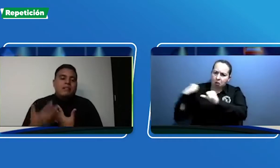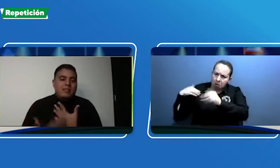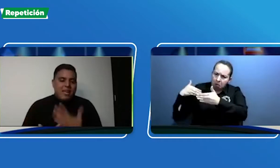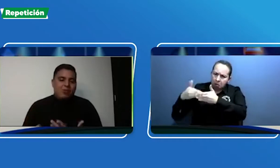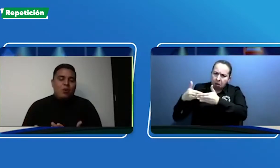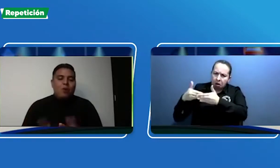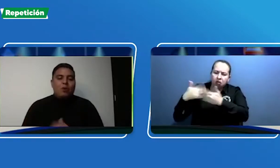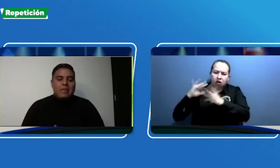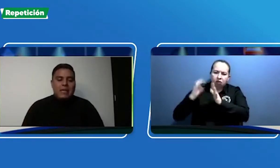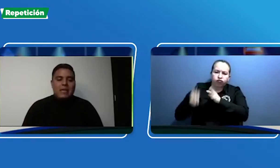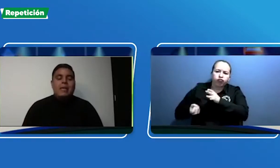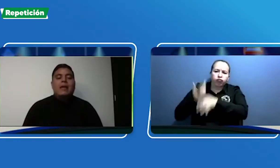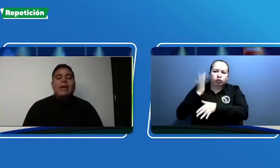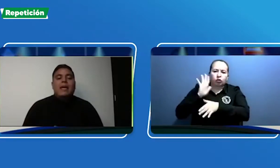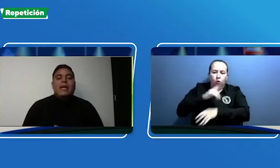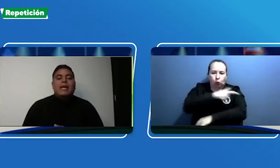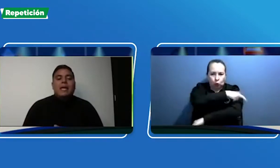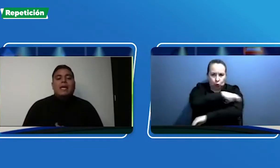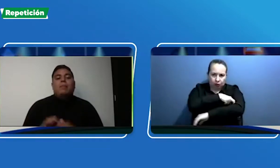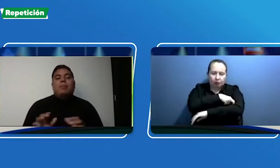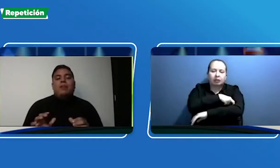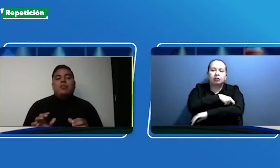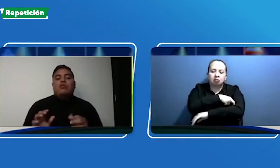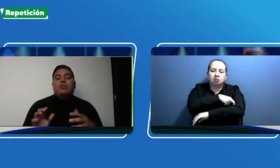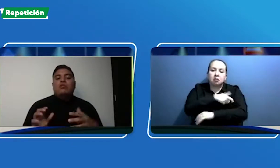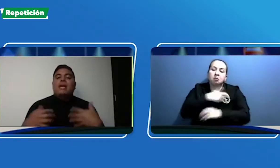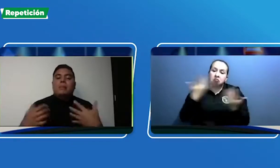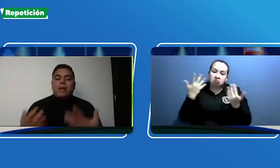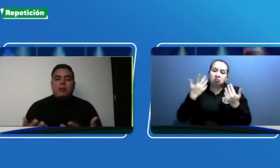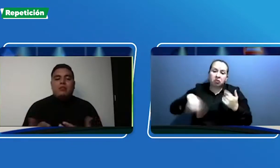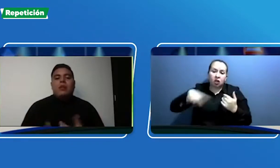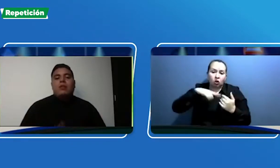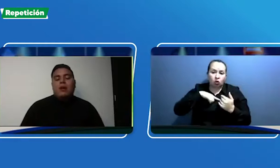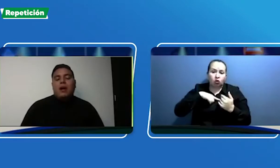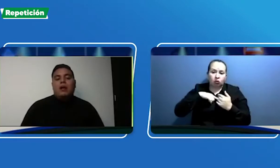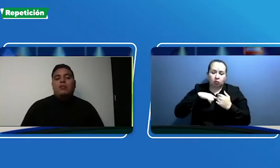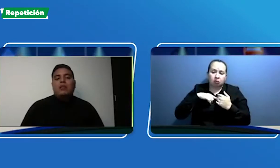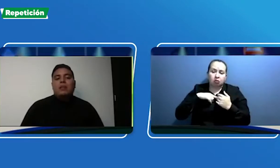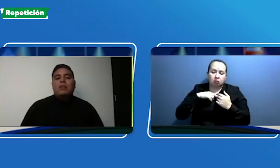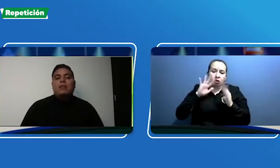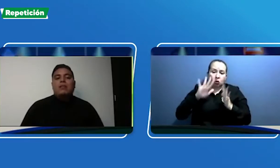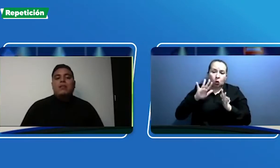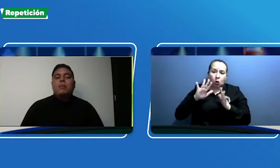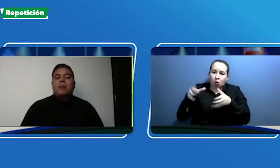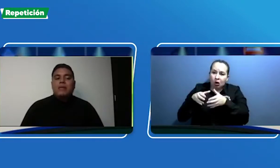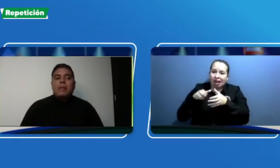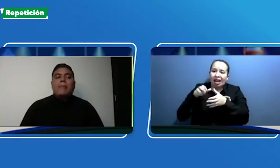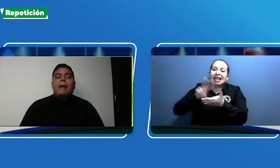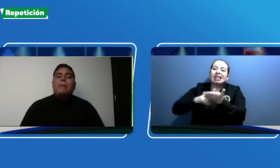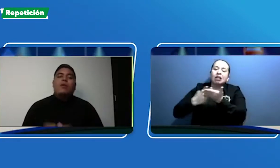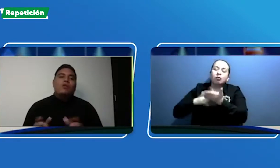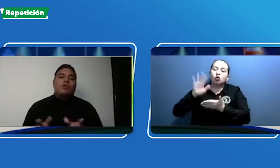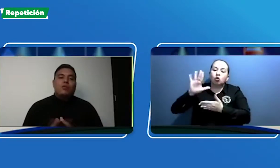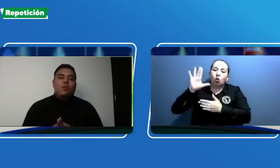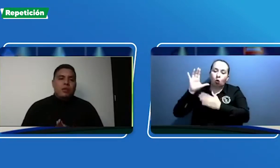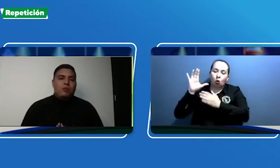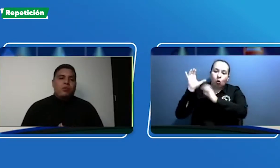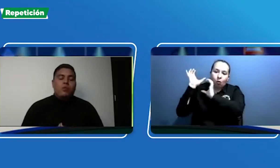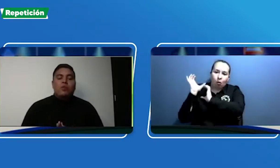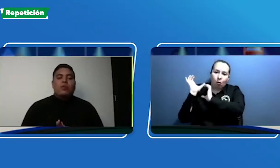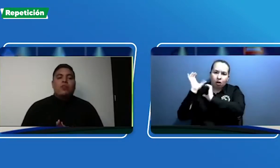existiendo como comité y pues nosotros agremiamos a los intérpretes de Popayán pero no nos